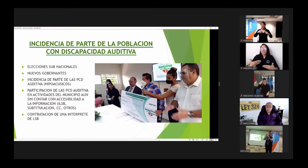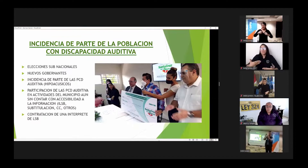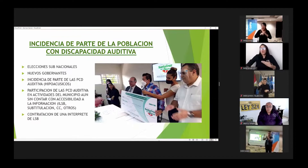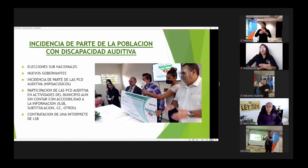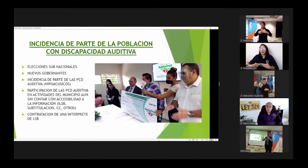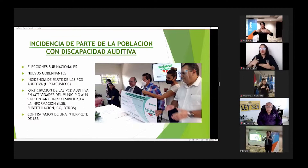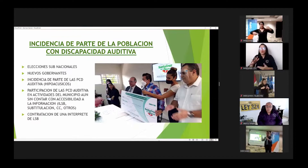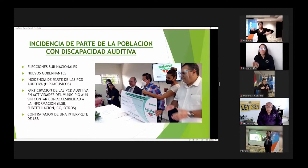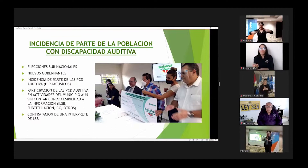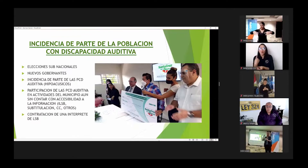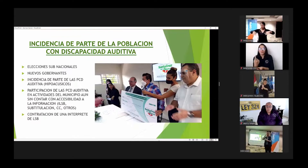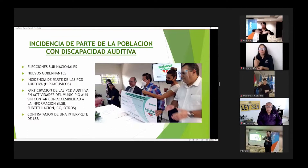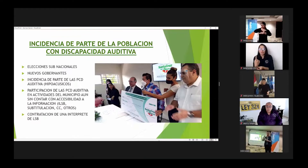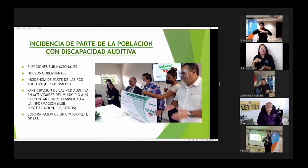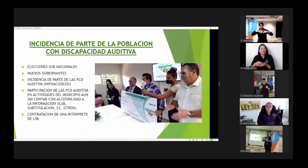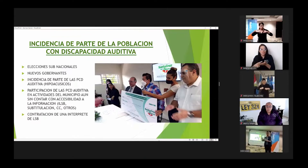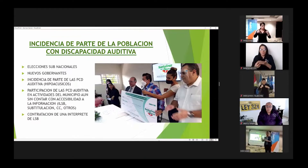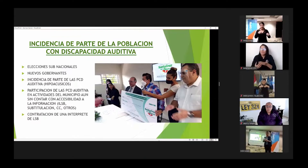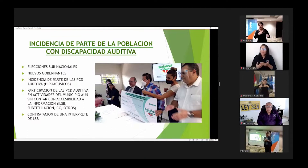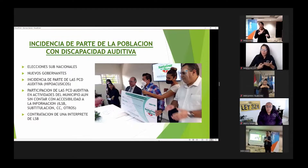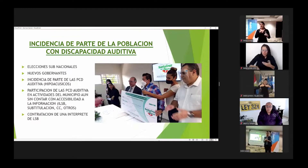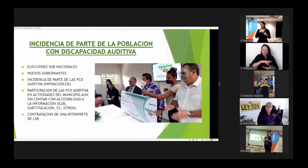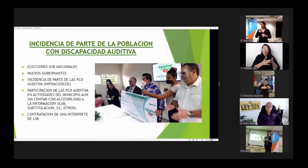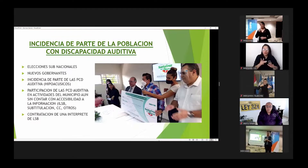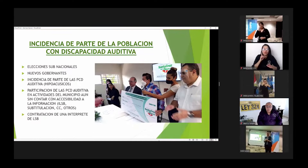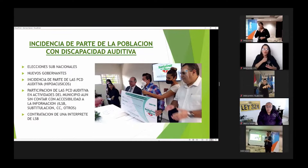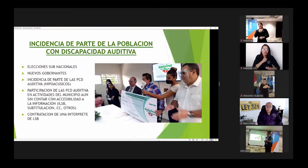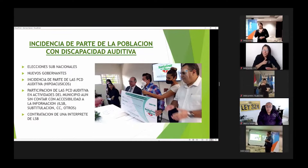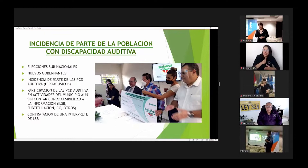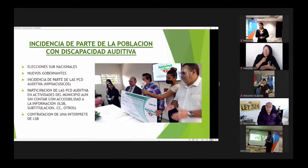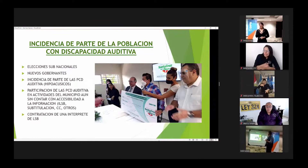aprovecha este momento político para seguir haciendo incidencia, y ahí es que la